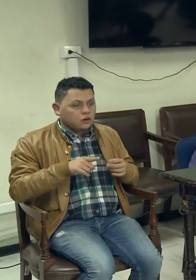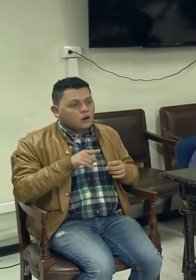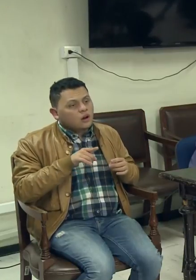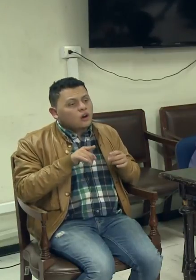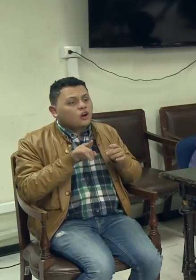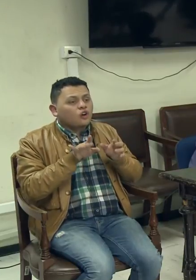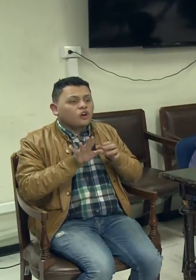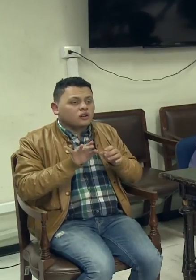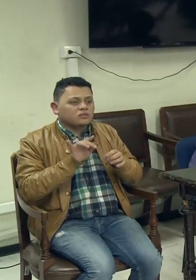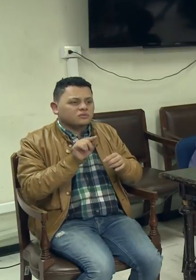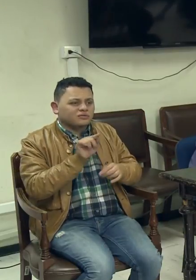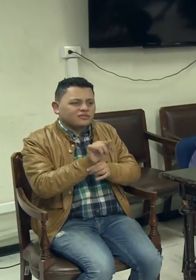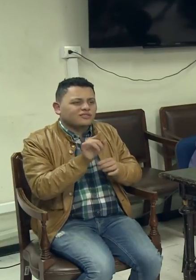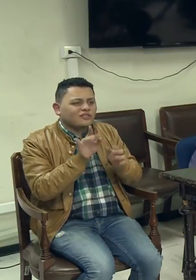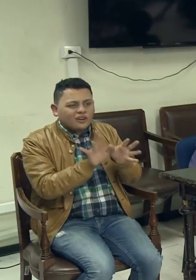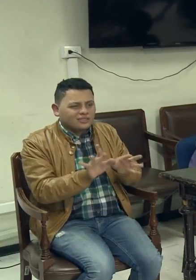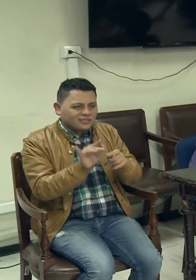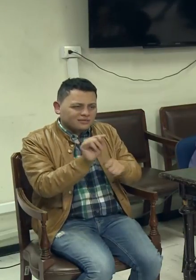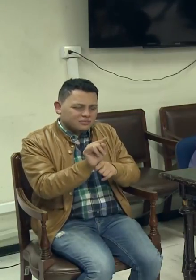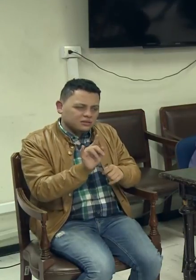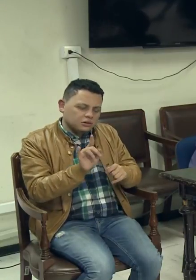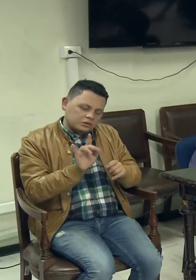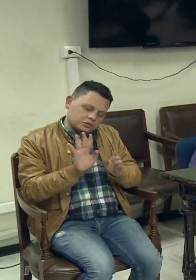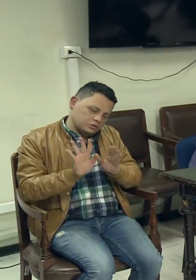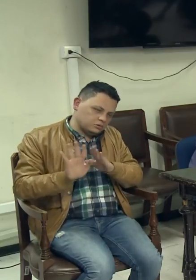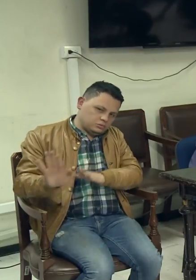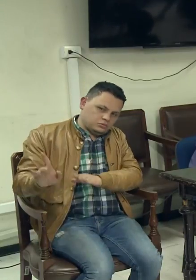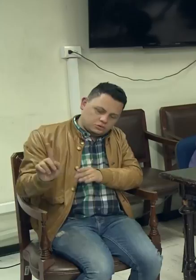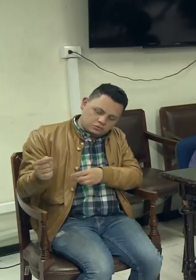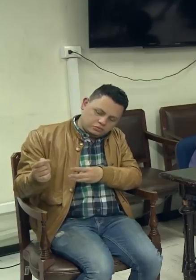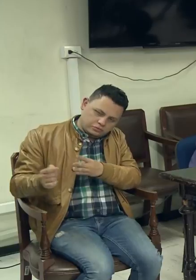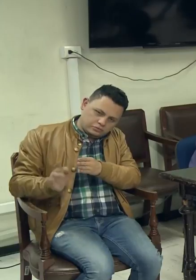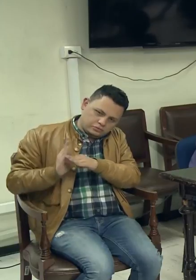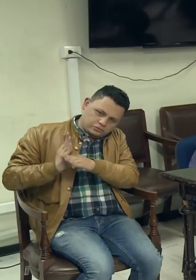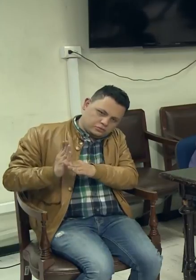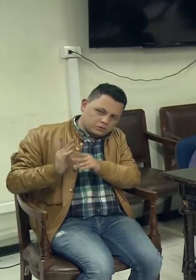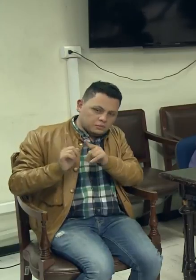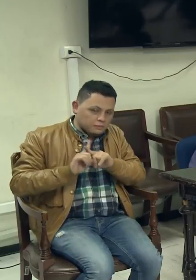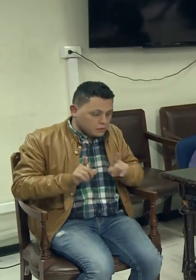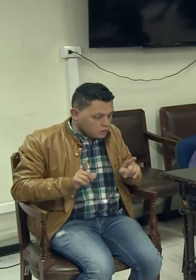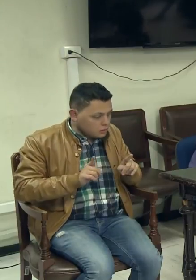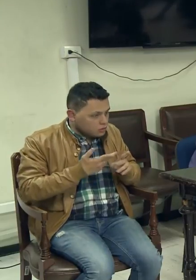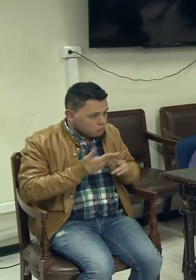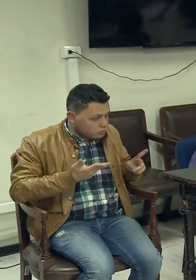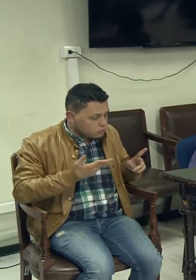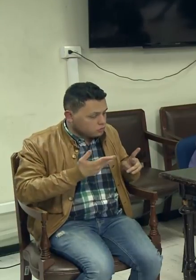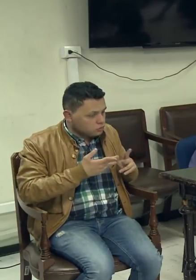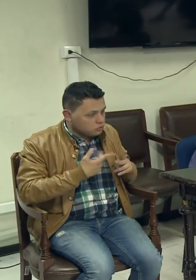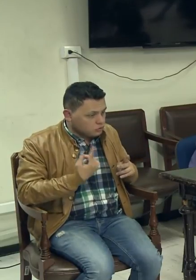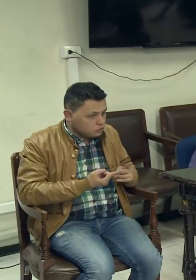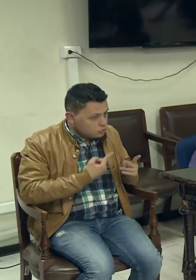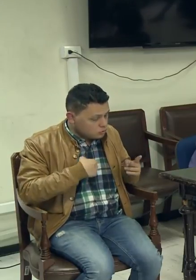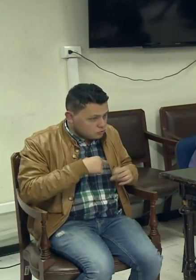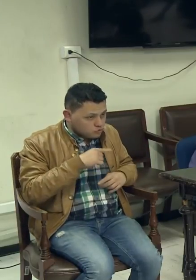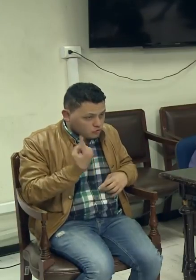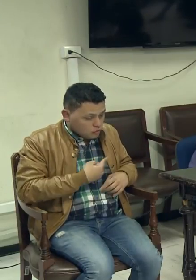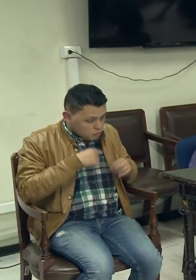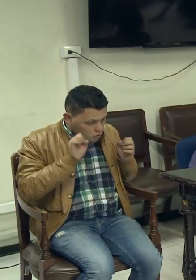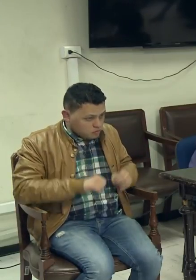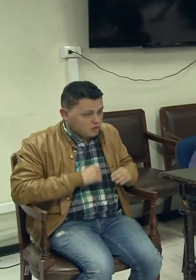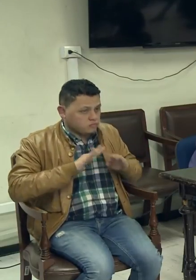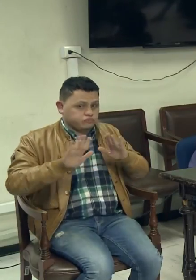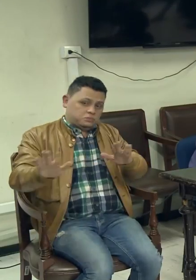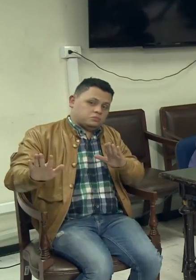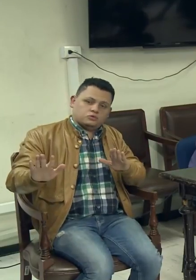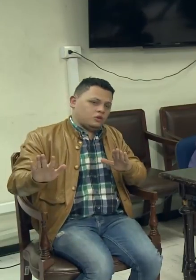un poco más grave, entonces páralo también de tal y tal forma, pero hay ciertas cosas que solo no vas a poder parar,